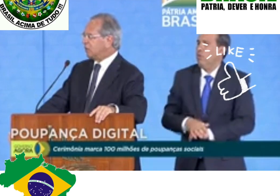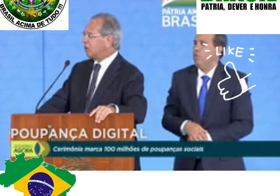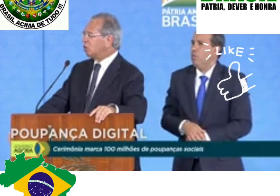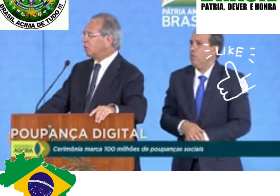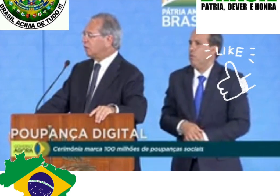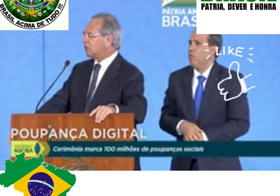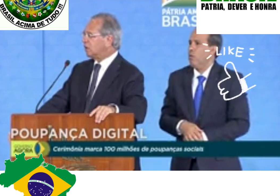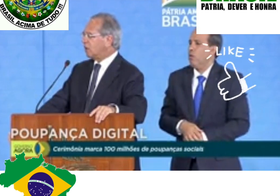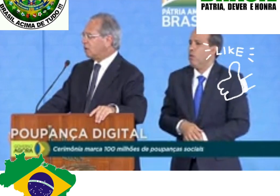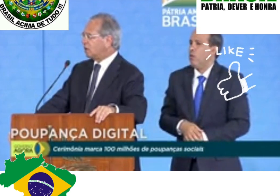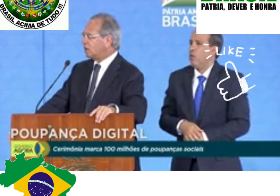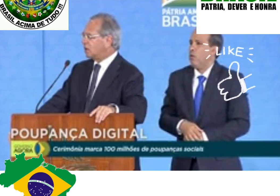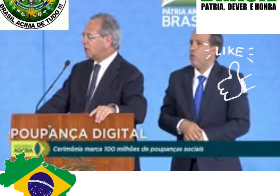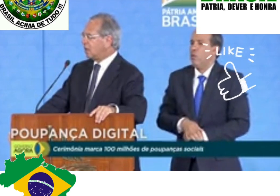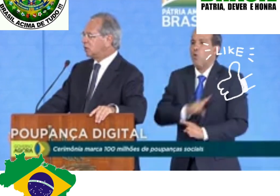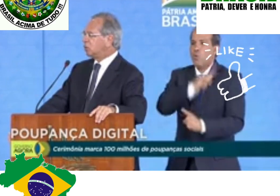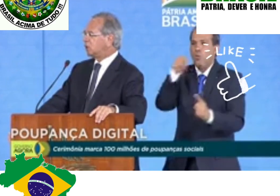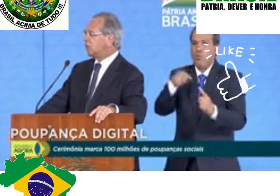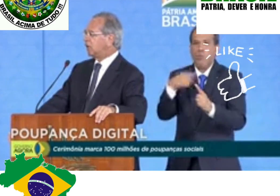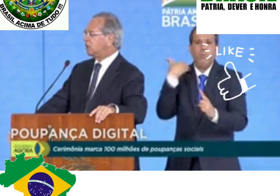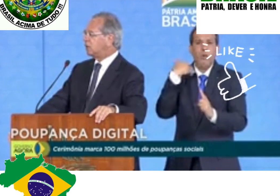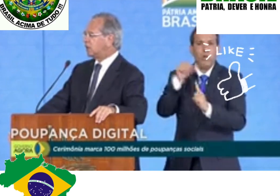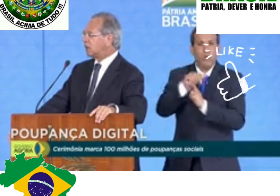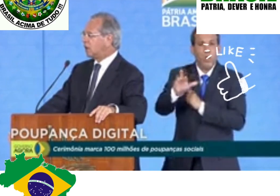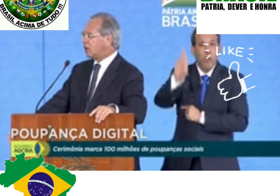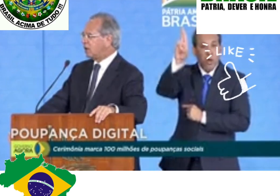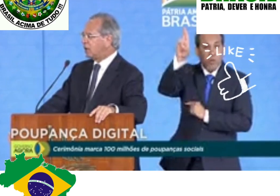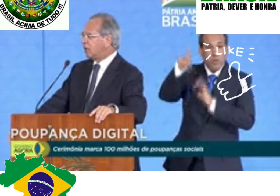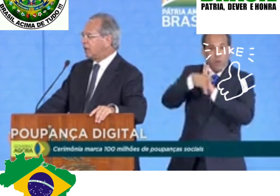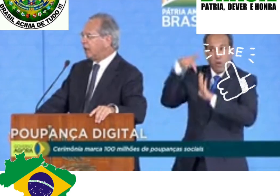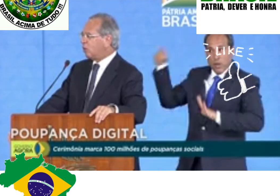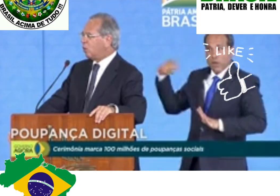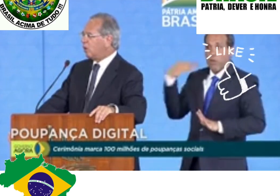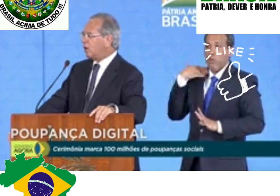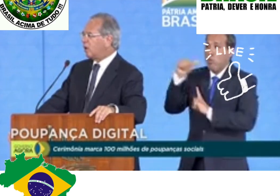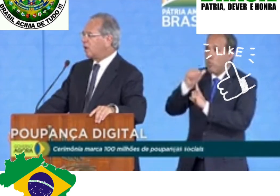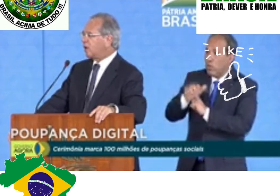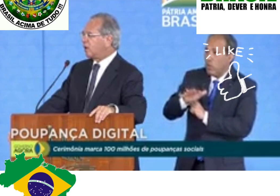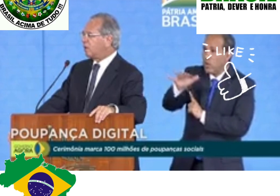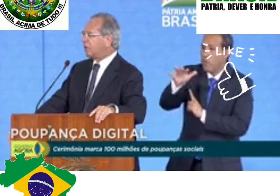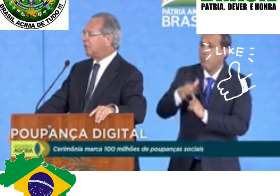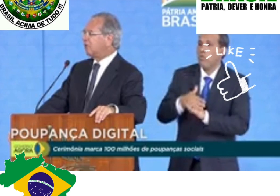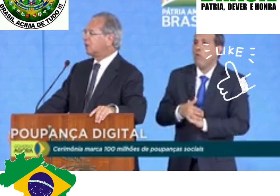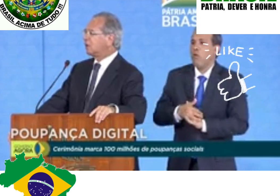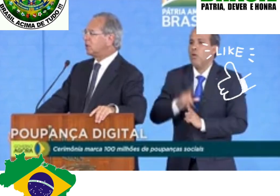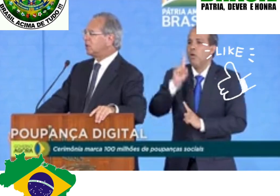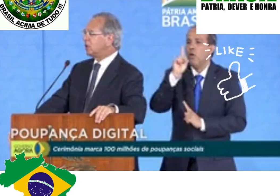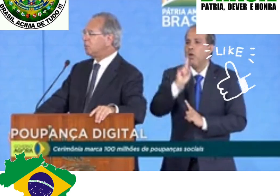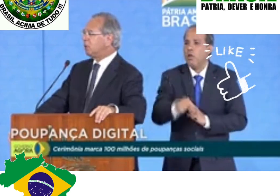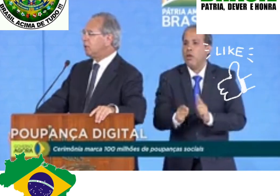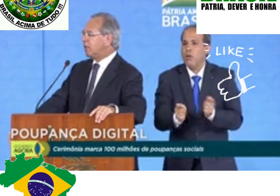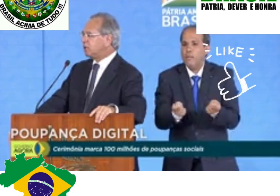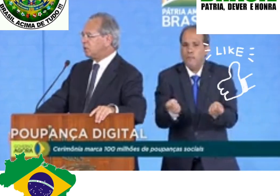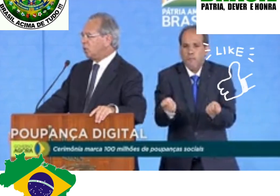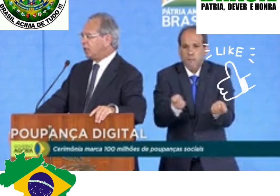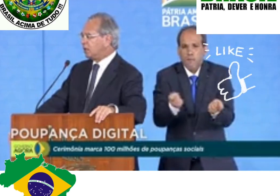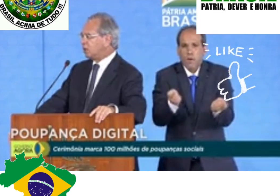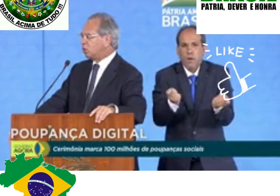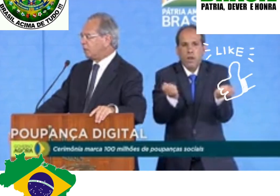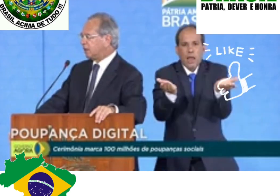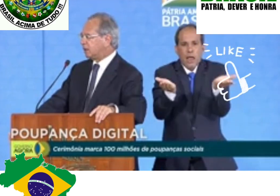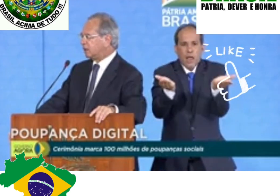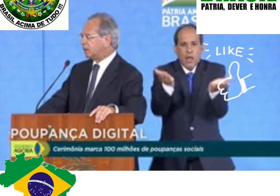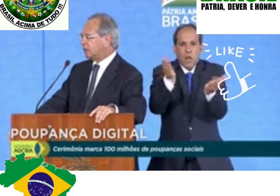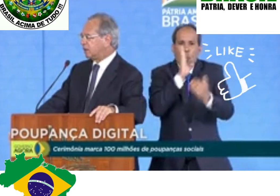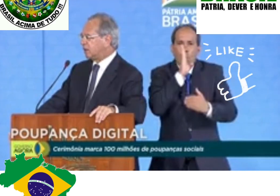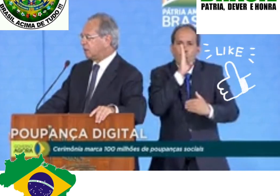A missão de um Banco Central, a responsabilidade do Banco Central é com a preservação da estabilidade da moeda de